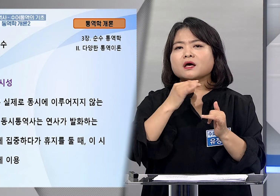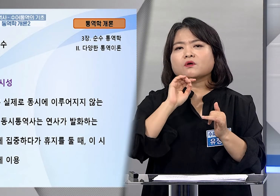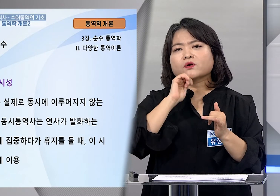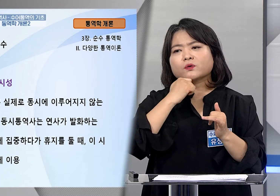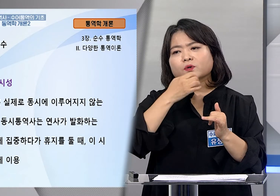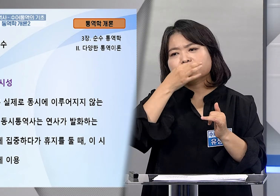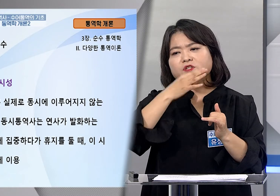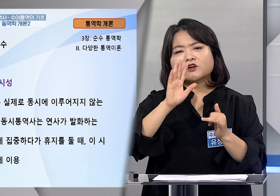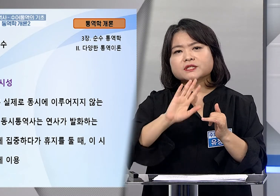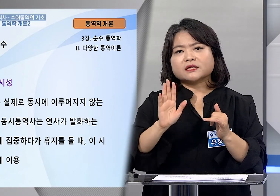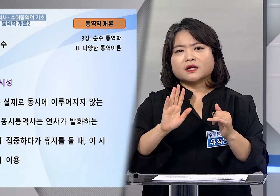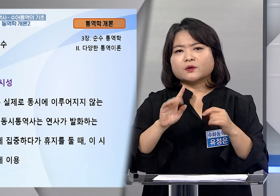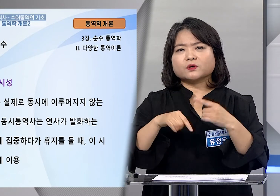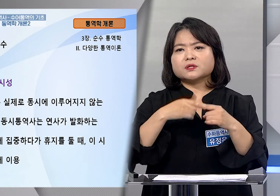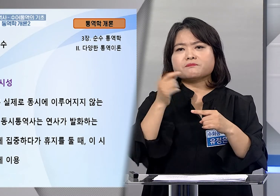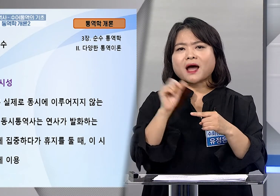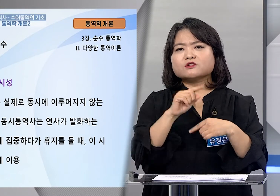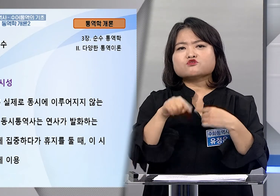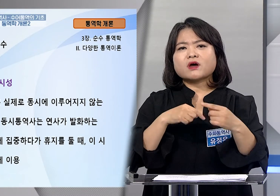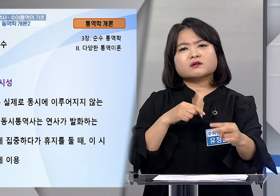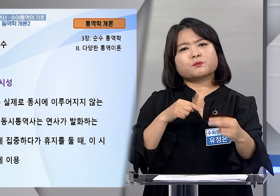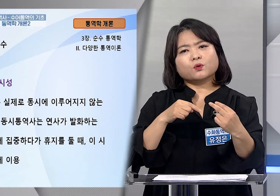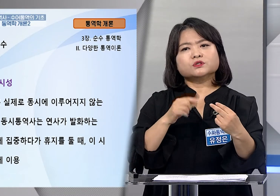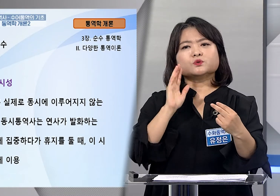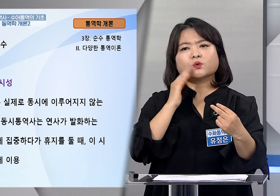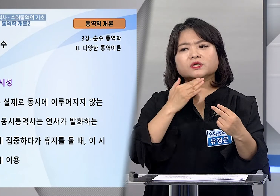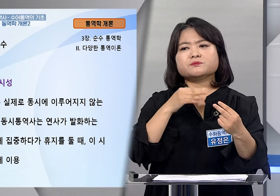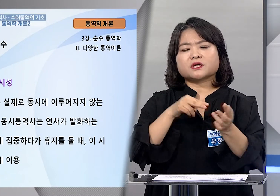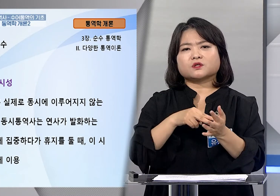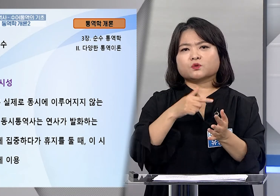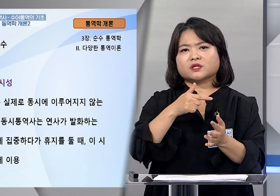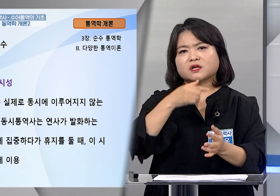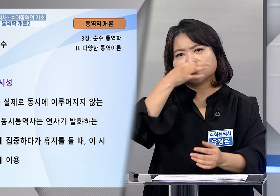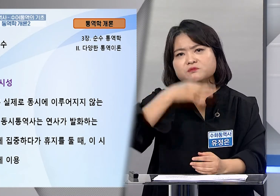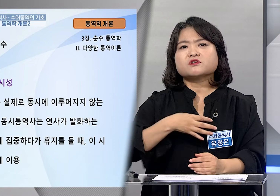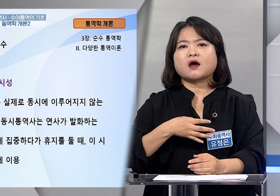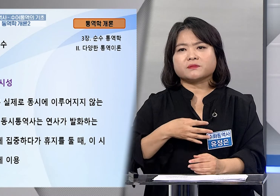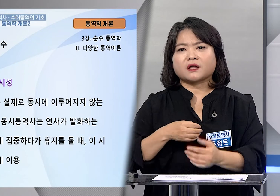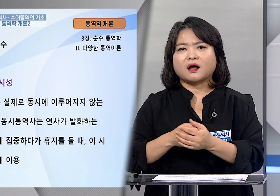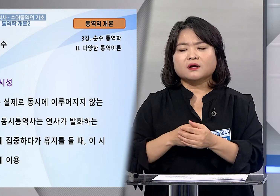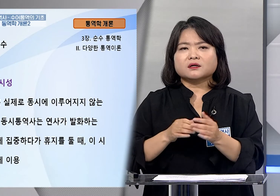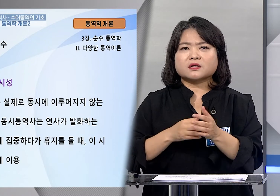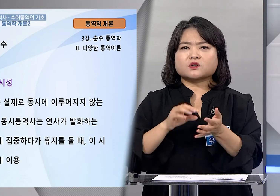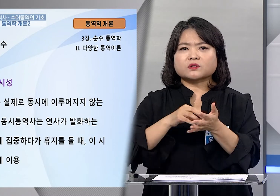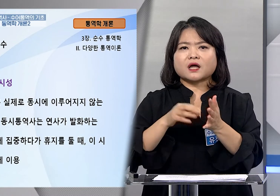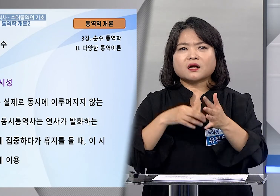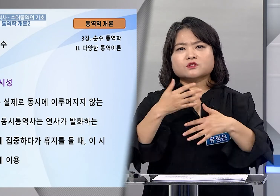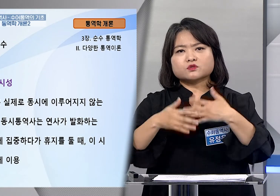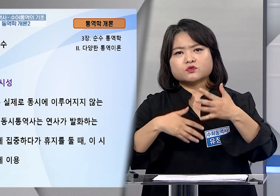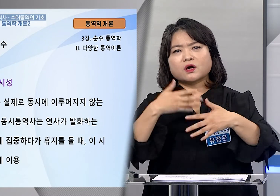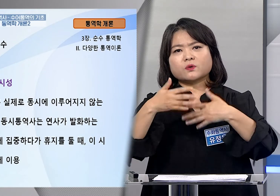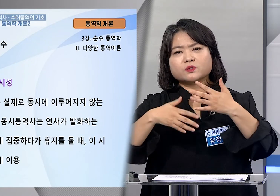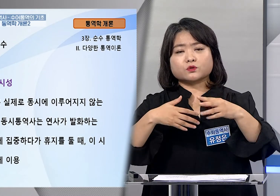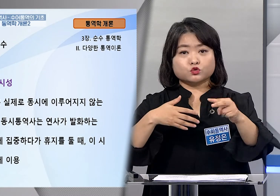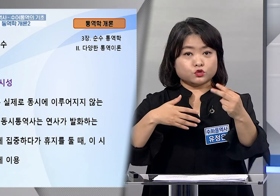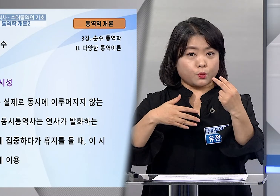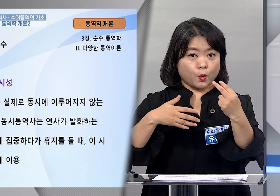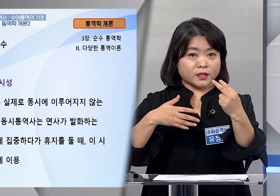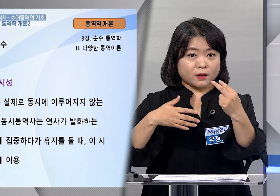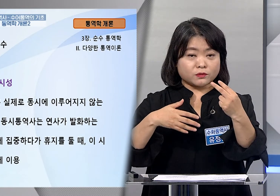어렵고 힘든 것이 아니라요. 이 빠른 수화를 보는 농인 입장에도 굉장히 힘들어합니다. 그래서 적당한 수화로 눈으로 보기 때문에